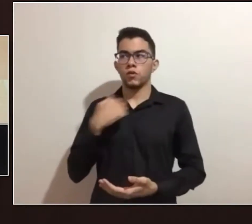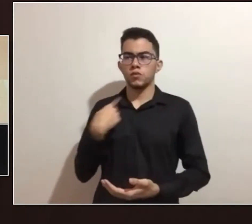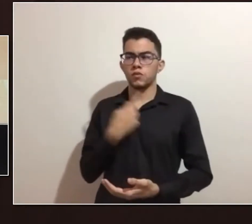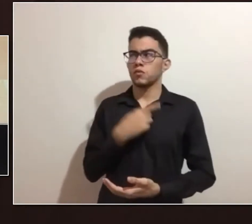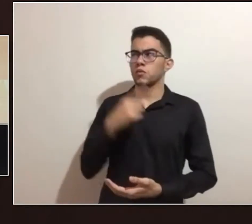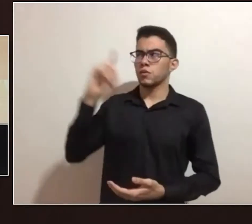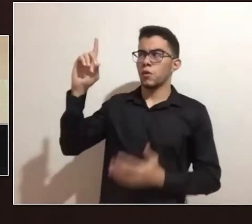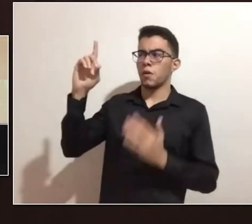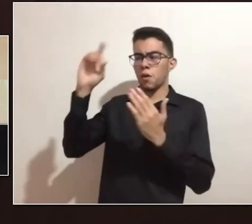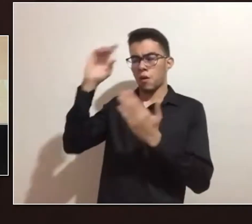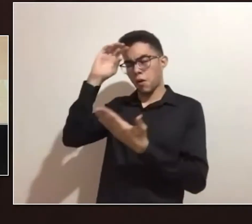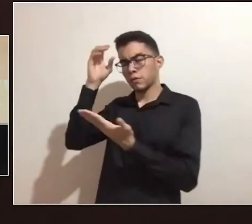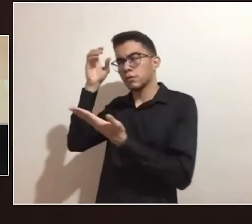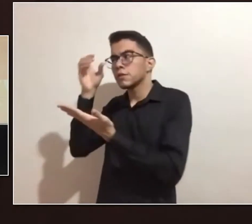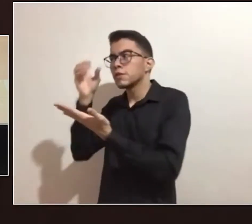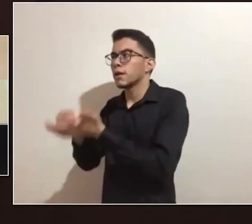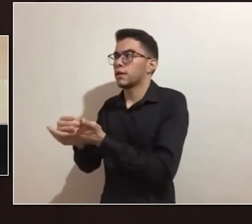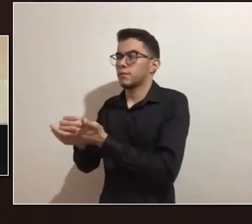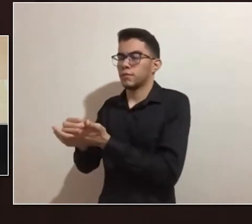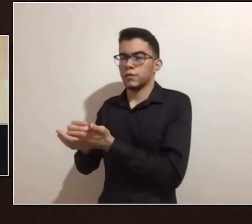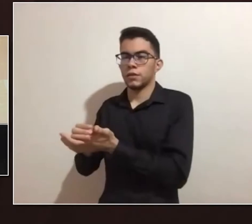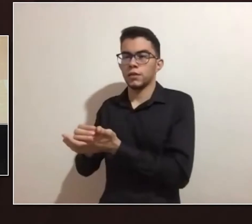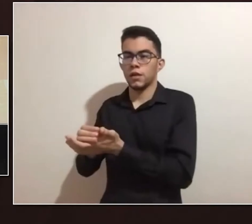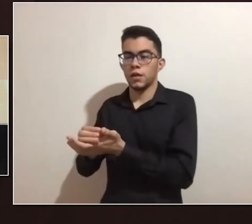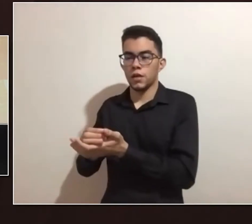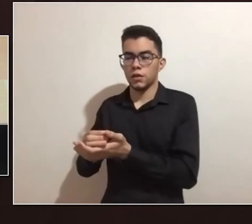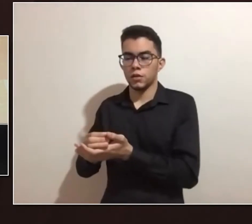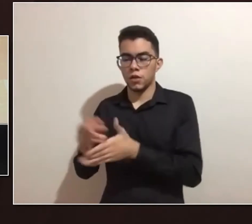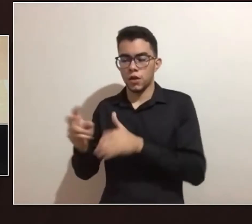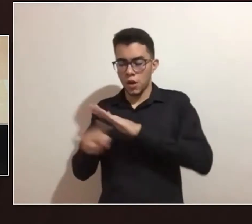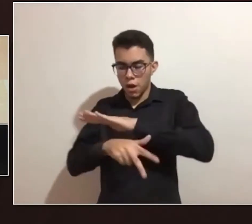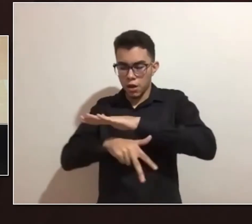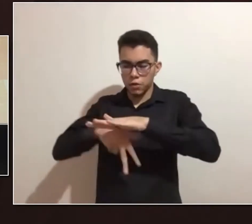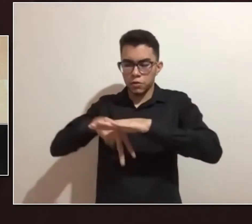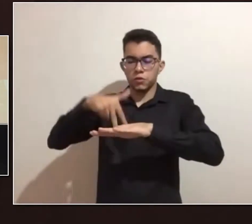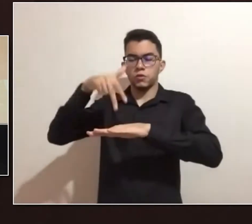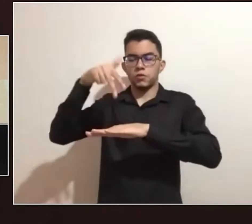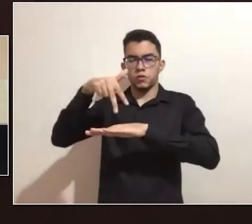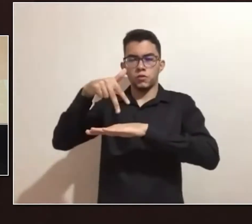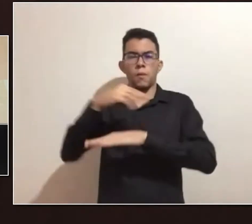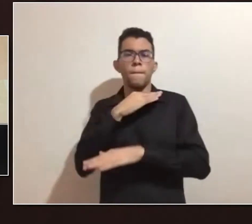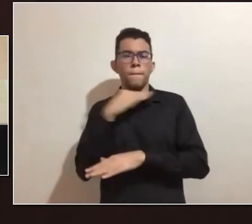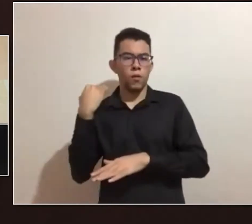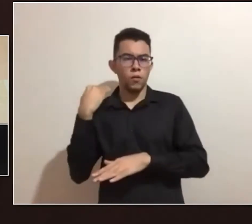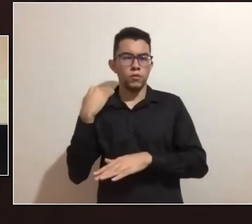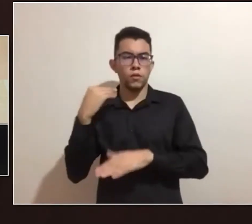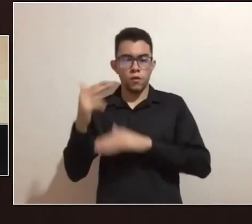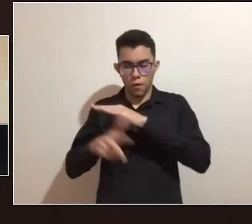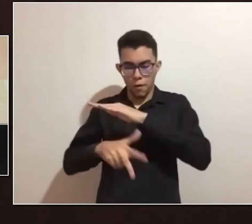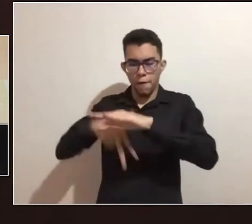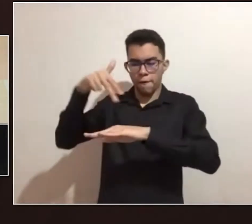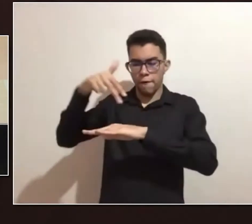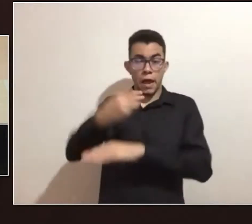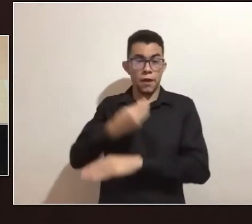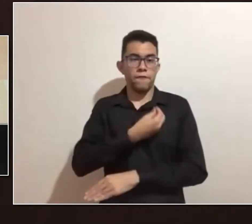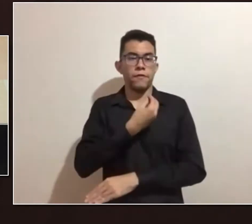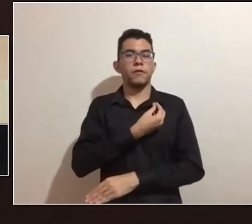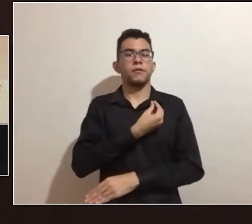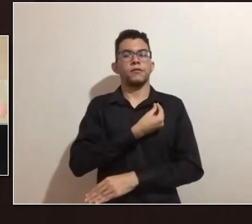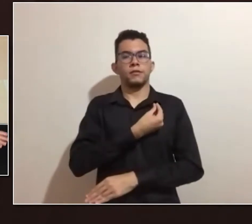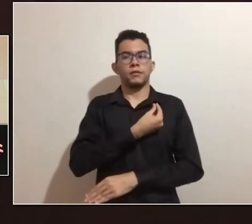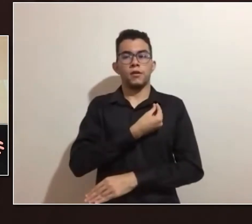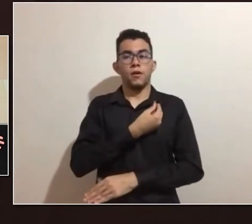os mortos, e com a nossa boca nós confessamos a Jesus como nosso Senhor, e nós